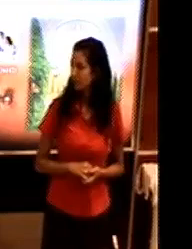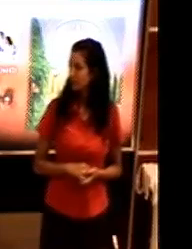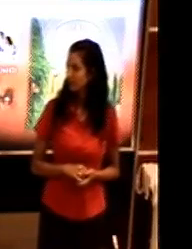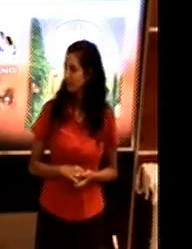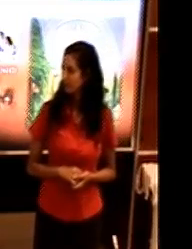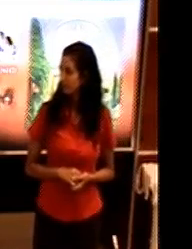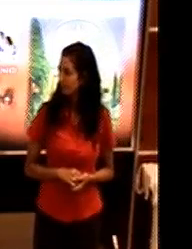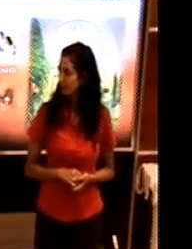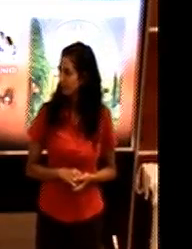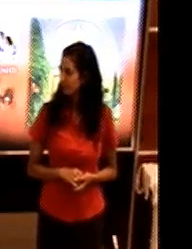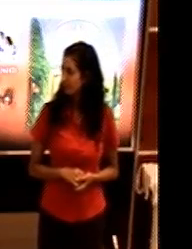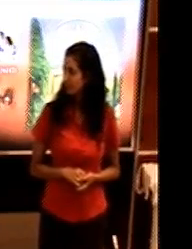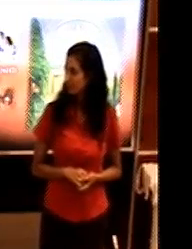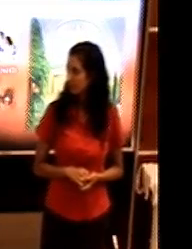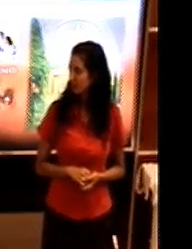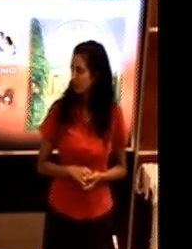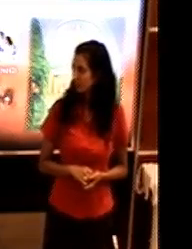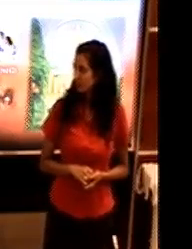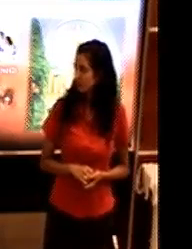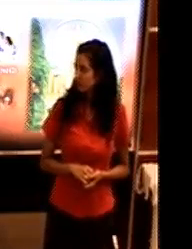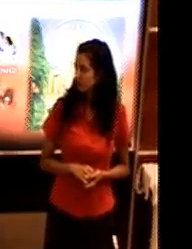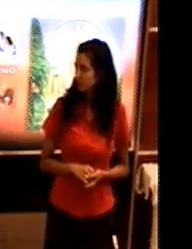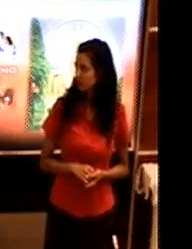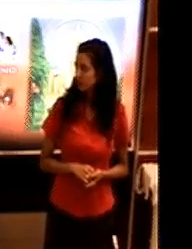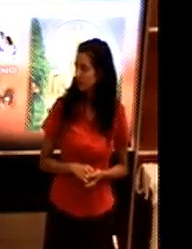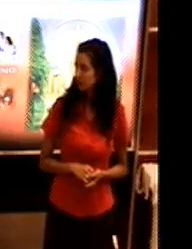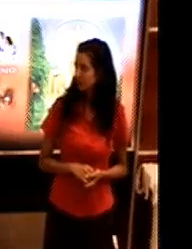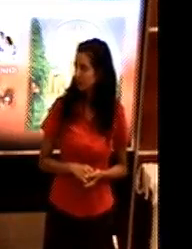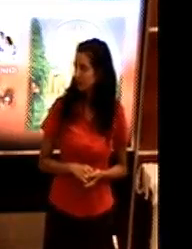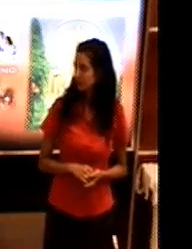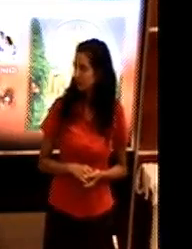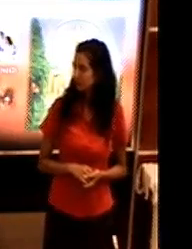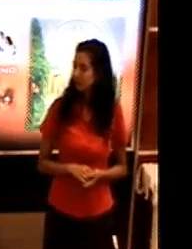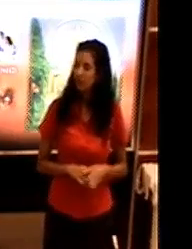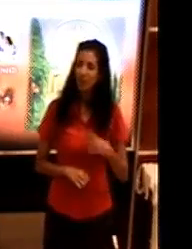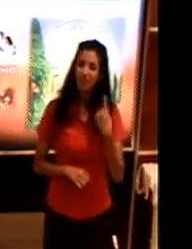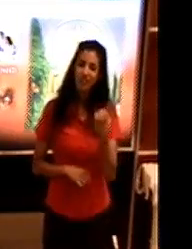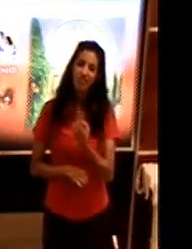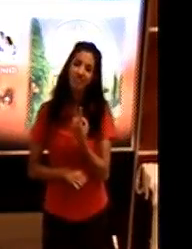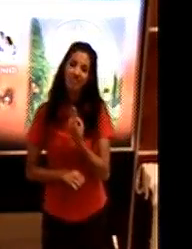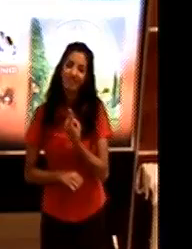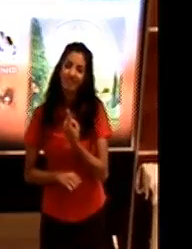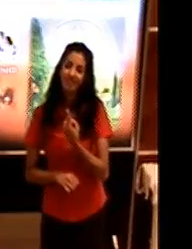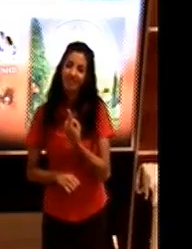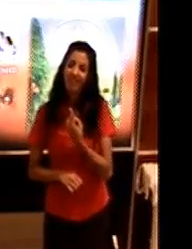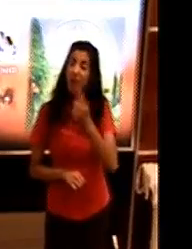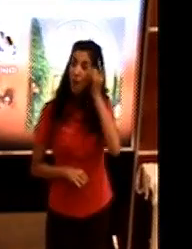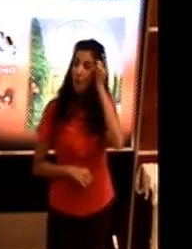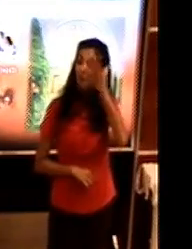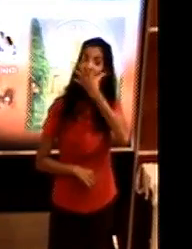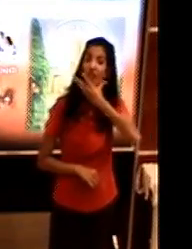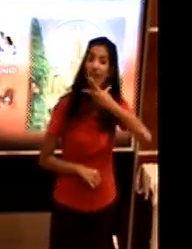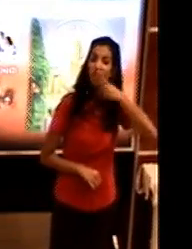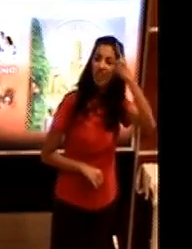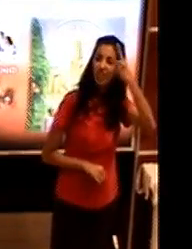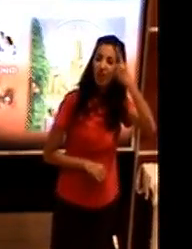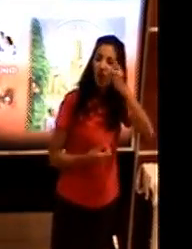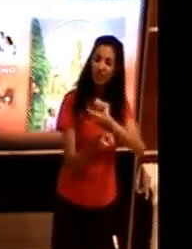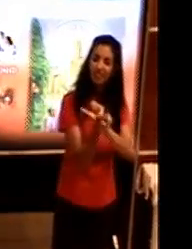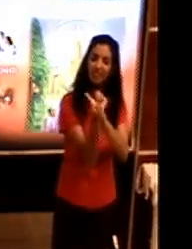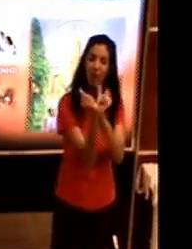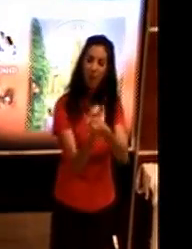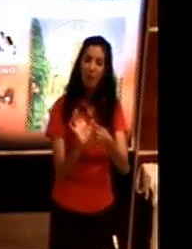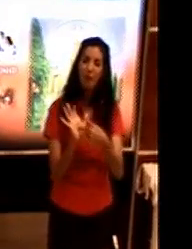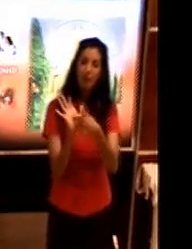Estamos haciendo la gracia de Dios miserable y barata. Cuando nosotros decimos que